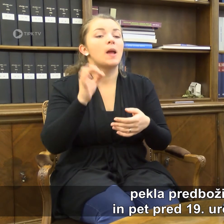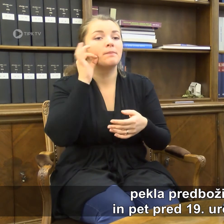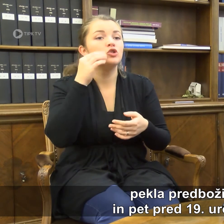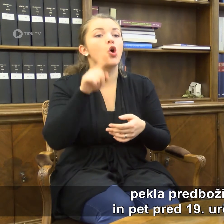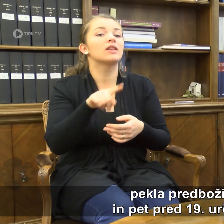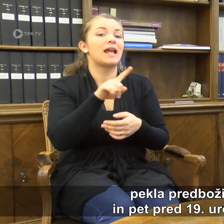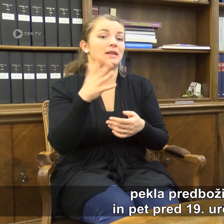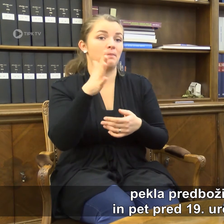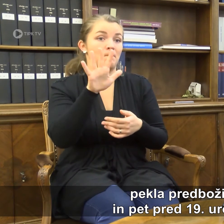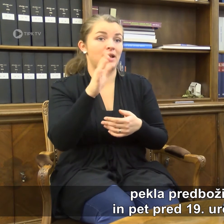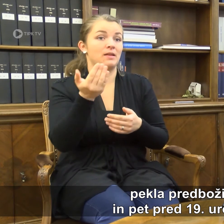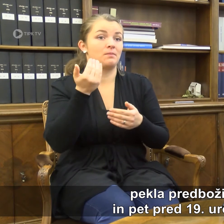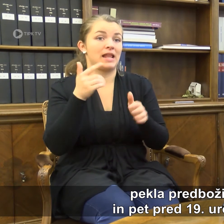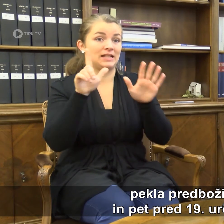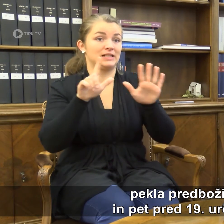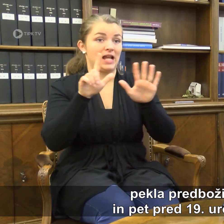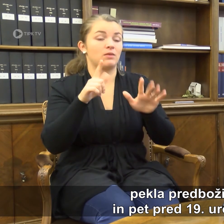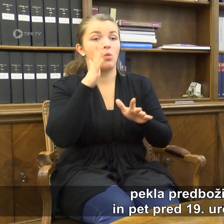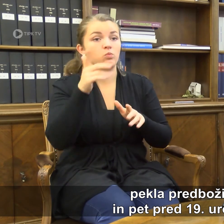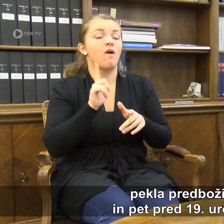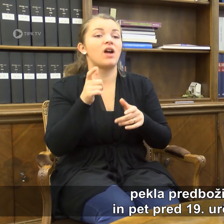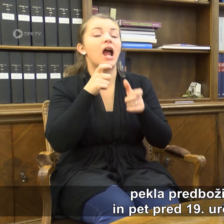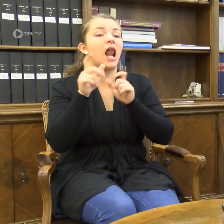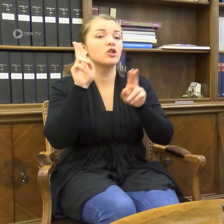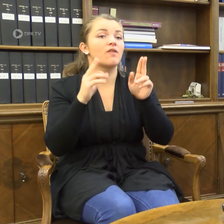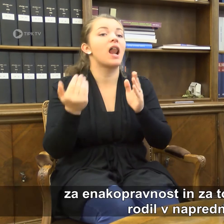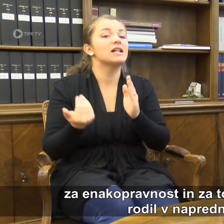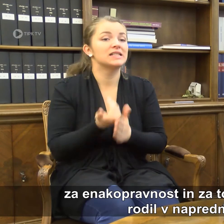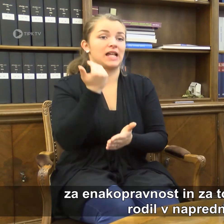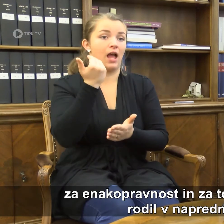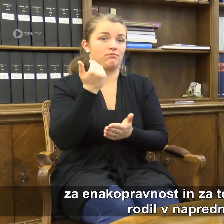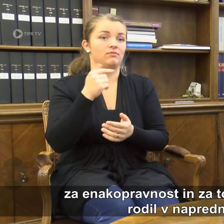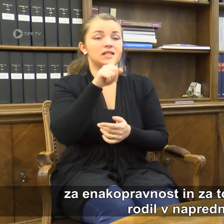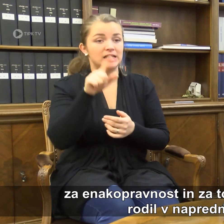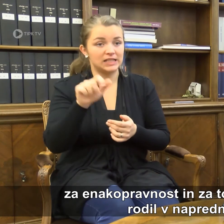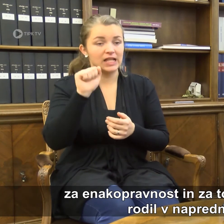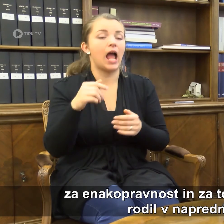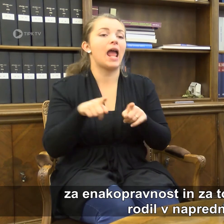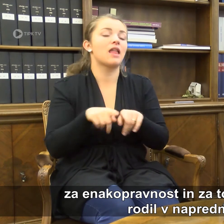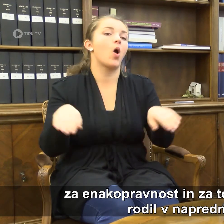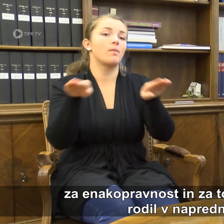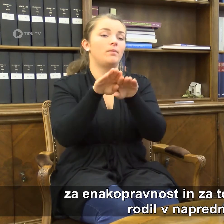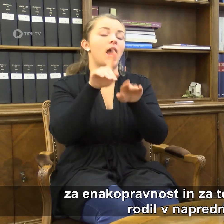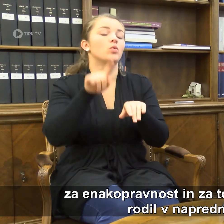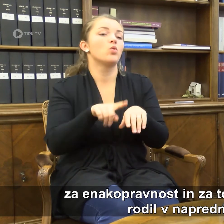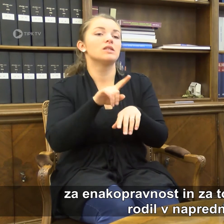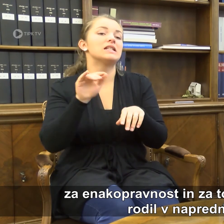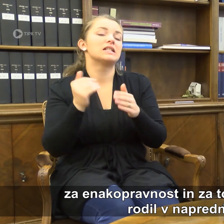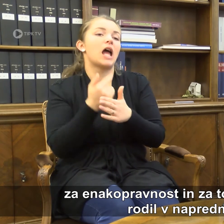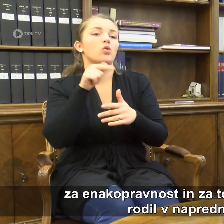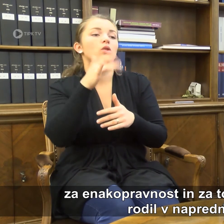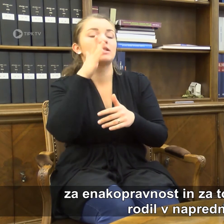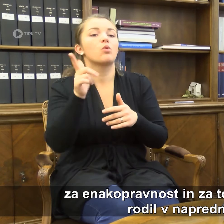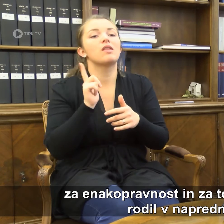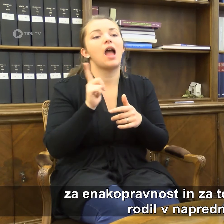5 pred 19. glasovala za enakopravnost in za to, da se bo najin otrok rodil v napredno